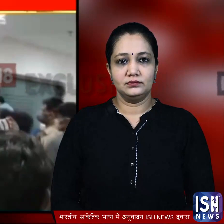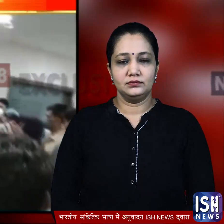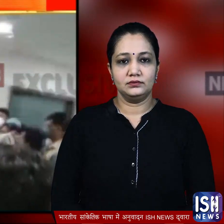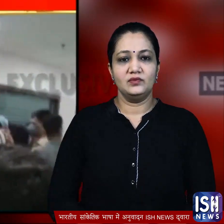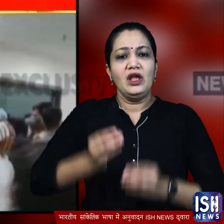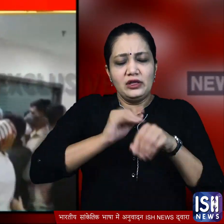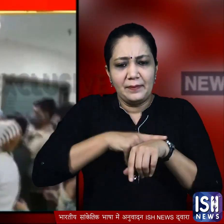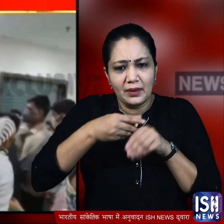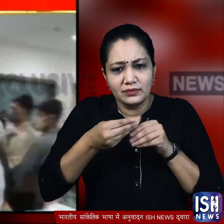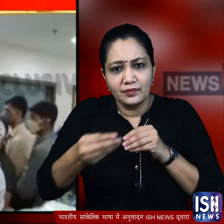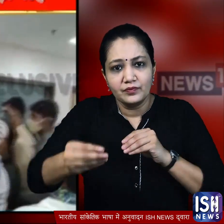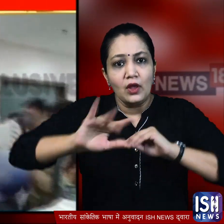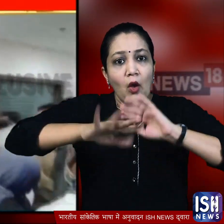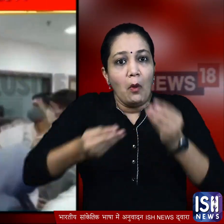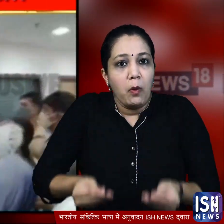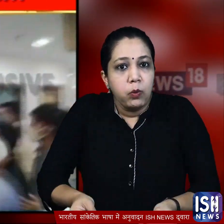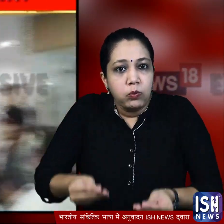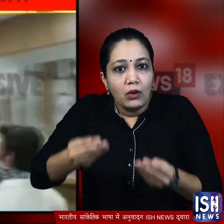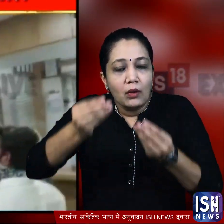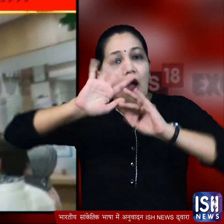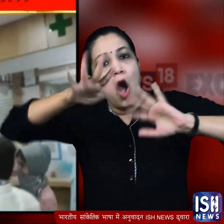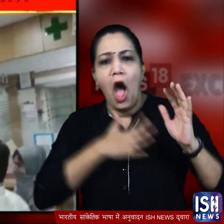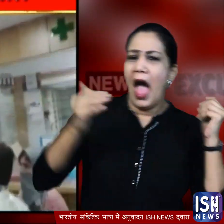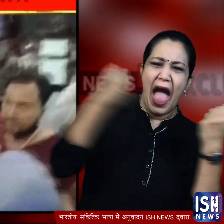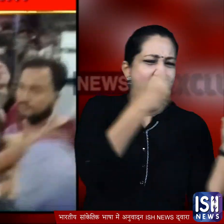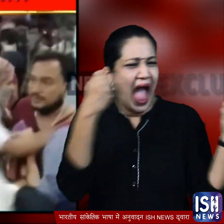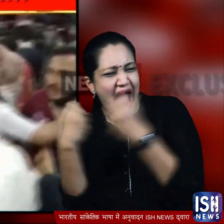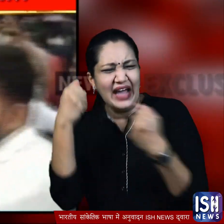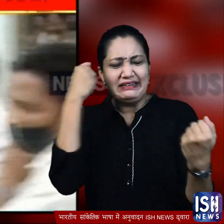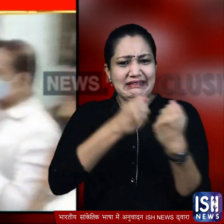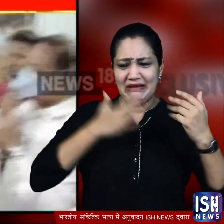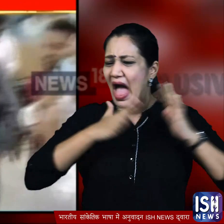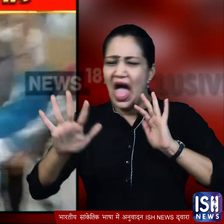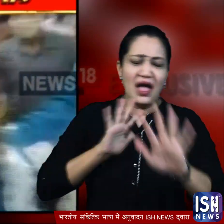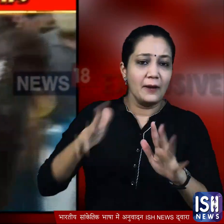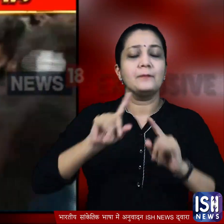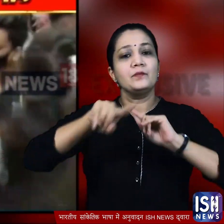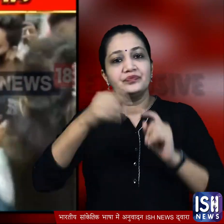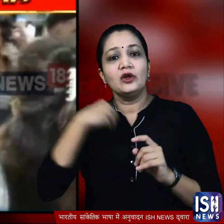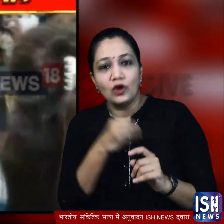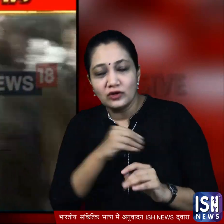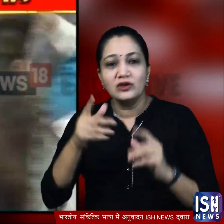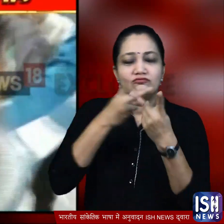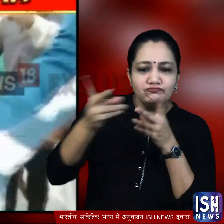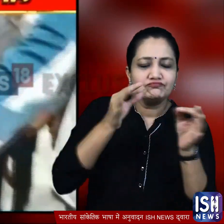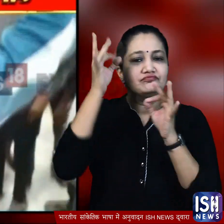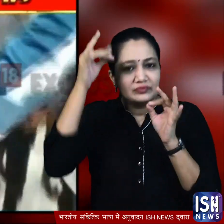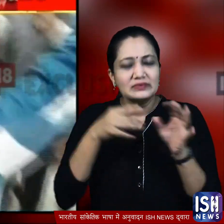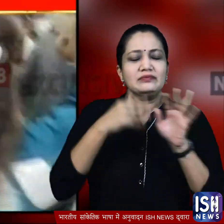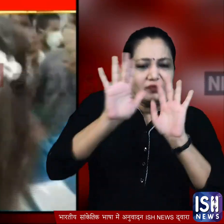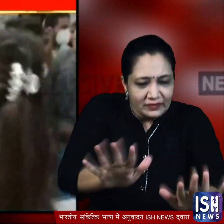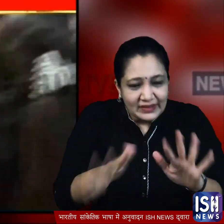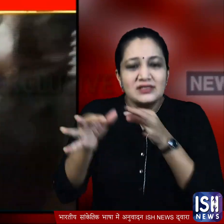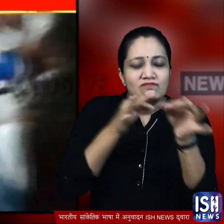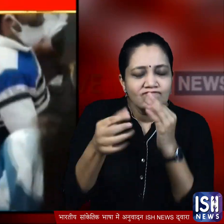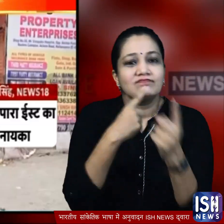फिर थोड़ी ही देर में विवाद इतना बढ़ गया कि नौबत हाथापाई तक आ गई। हालांकि इस बीच अस्पताल के डॉक्टर लोगों के गुस्से को शांत करवाने